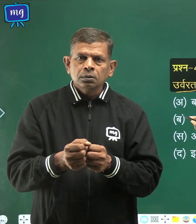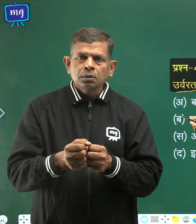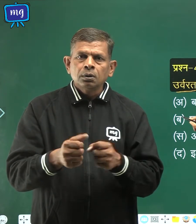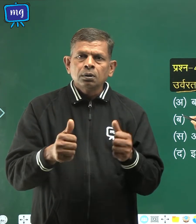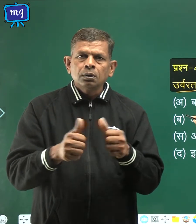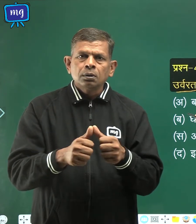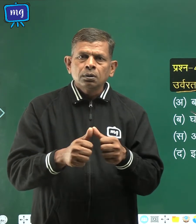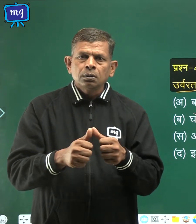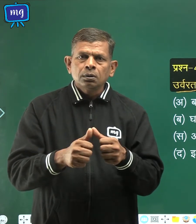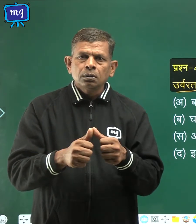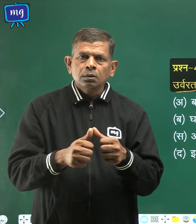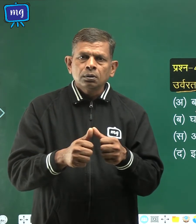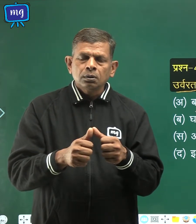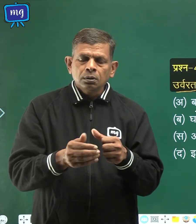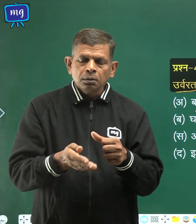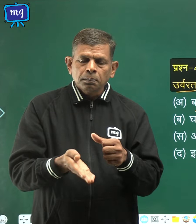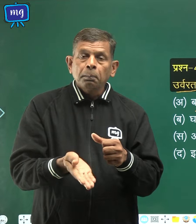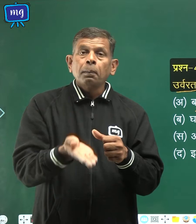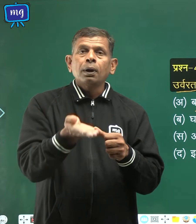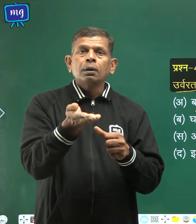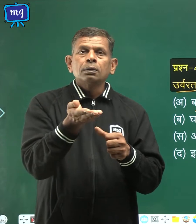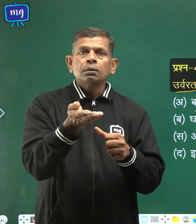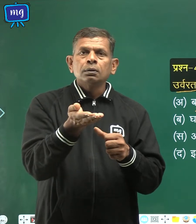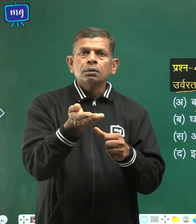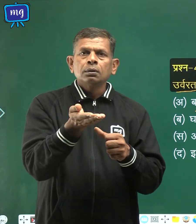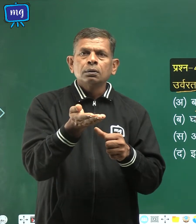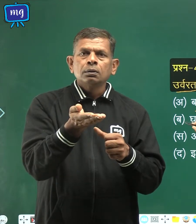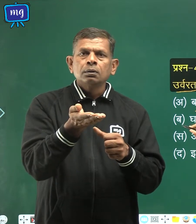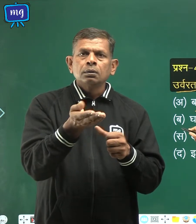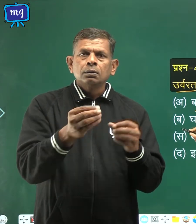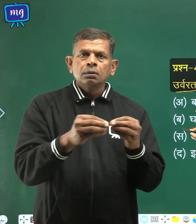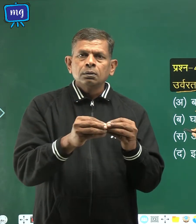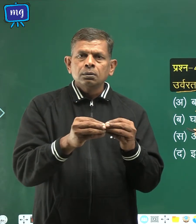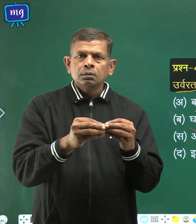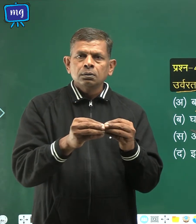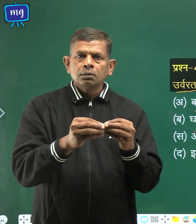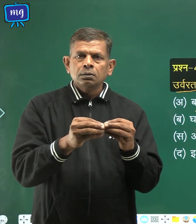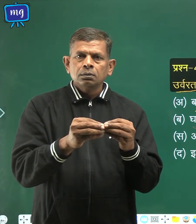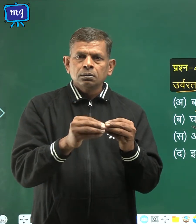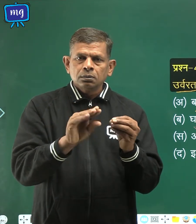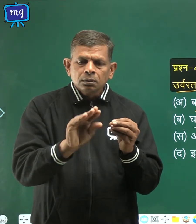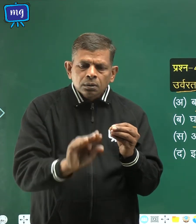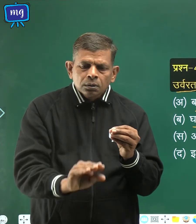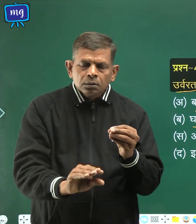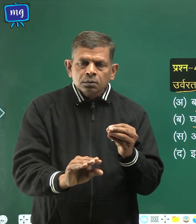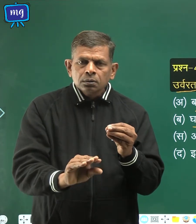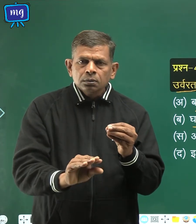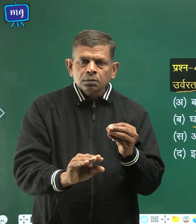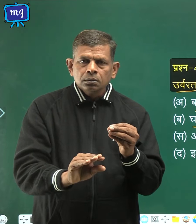अ बढ़ जाती है, ब घट जाती